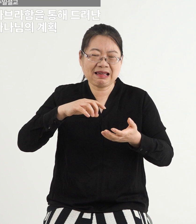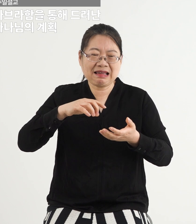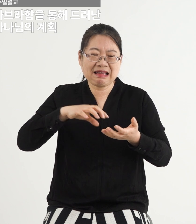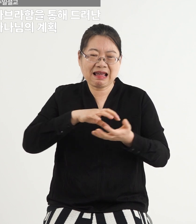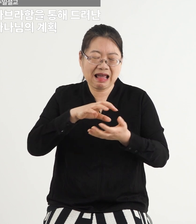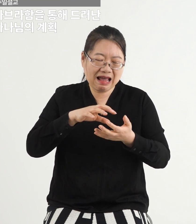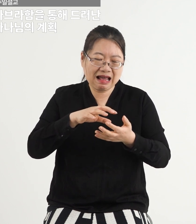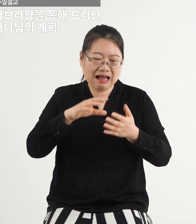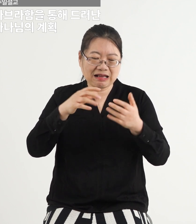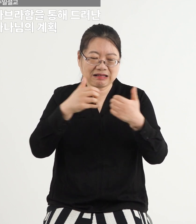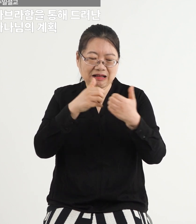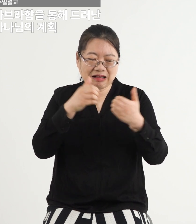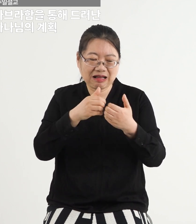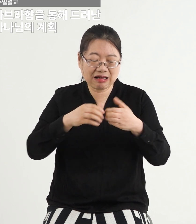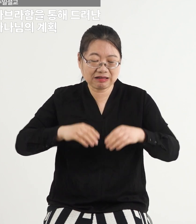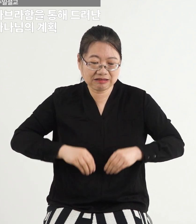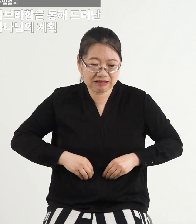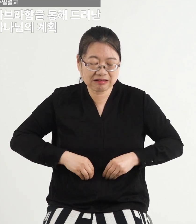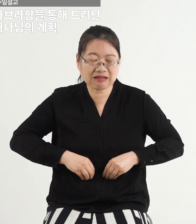전쟁, 기근,